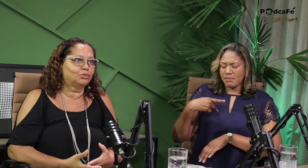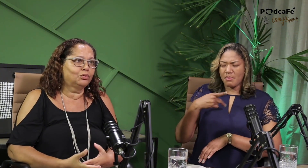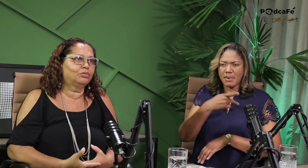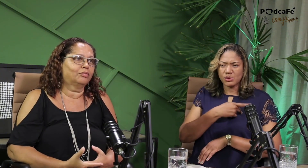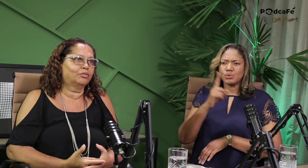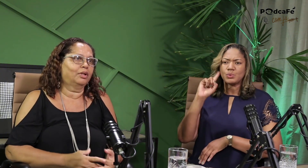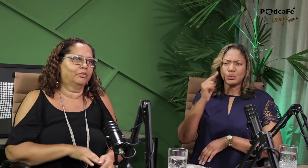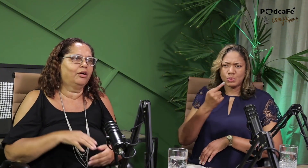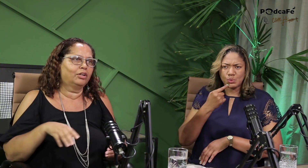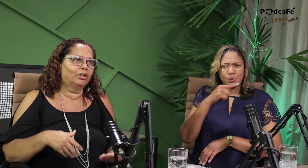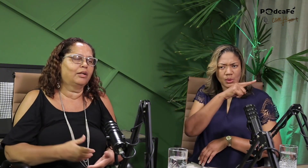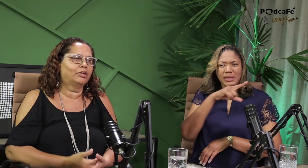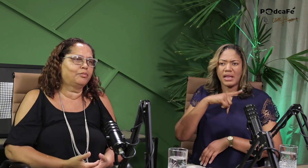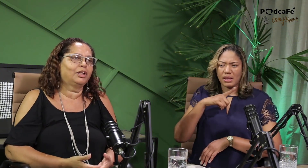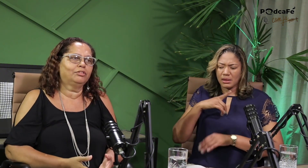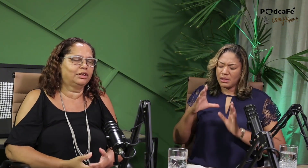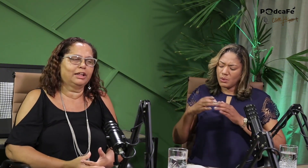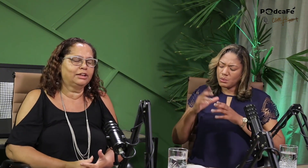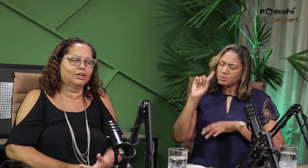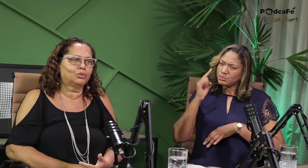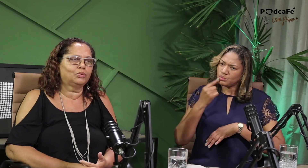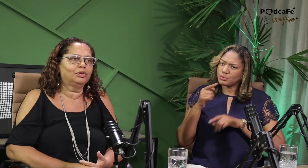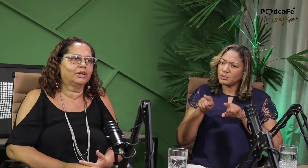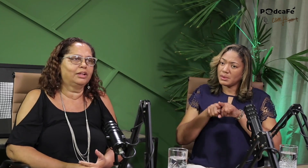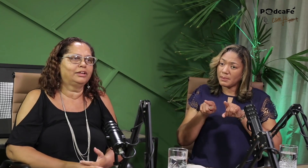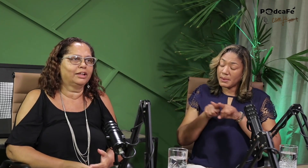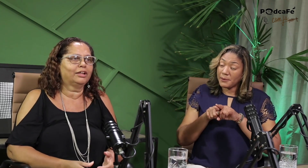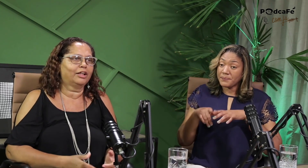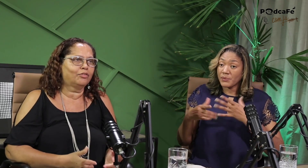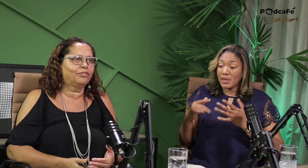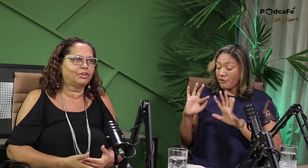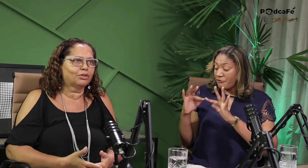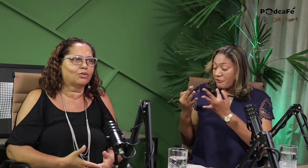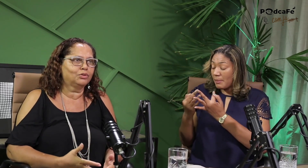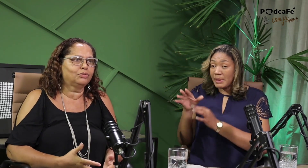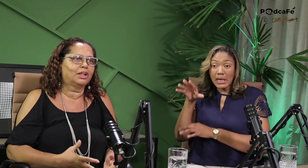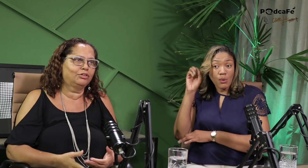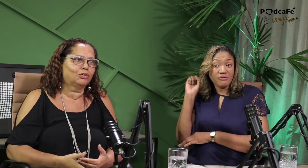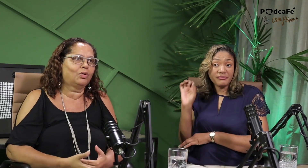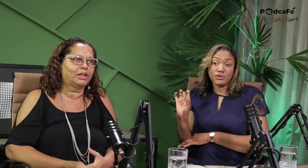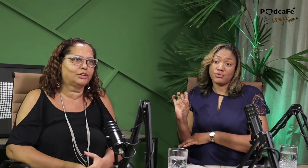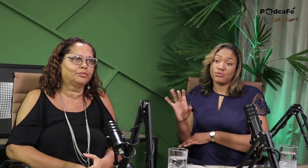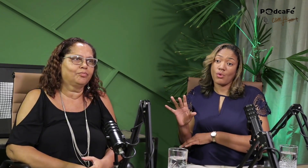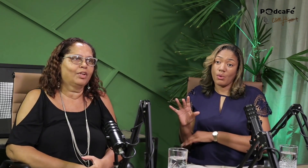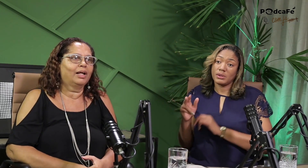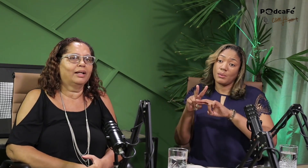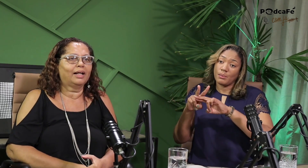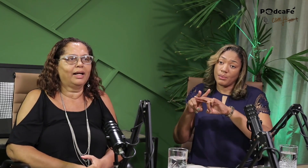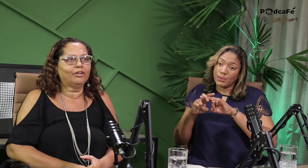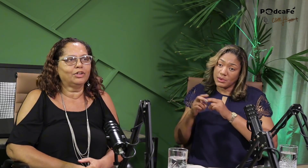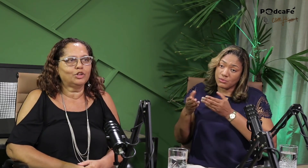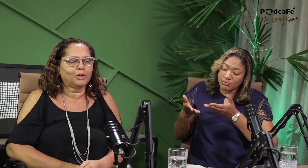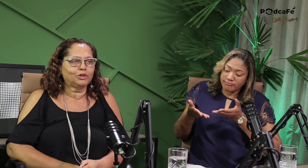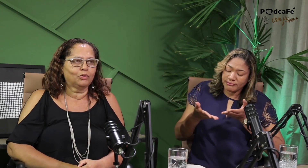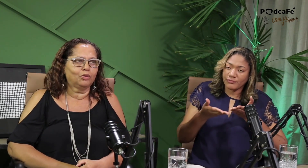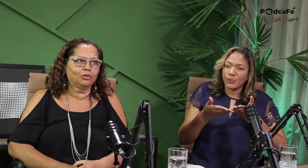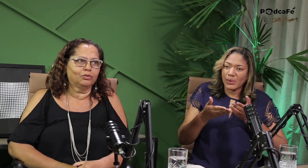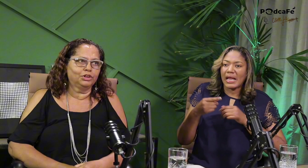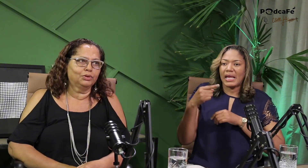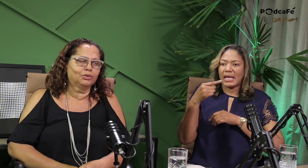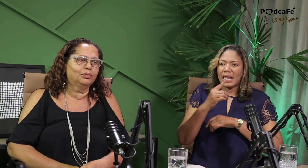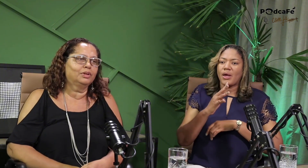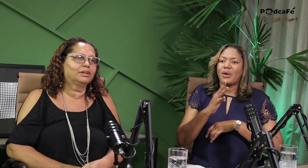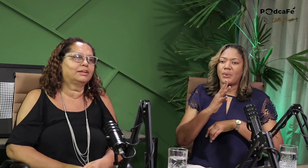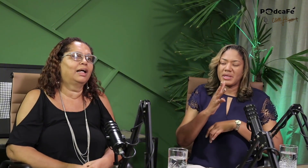único surdo. Não. Ao redor da nossa família, ninguém tinha surdo, então ele tinha que ter convivência com alguns surdos além do colégio. Lá ele conheceu o